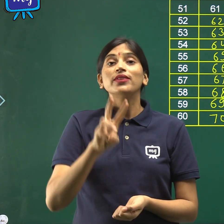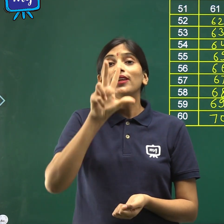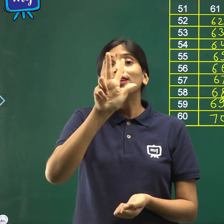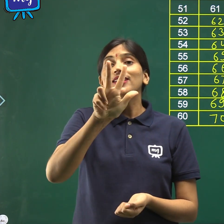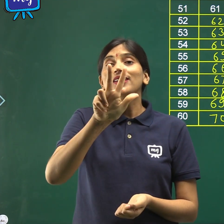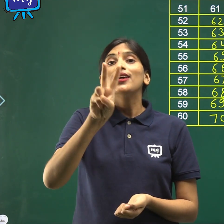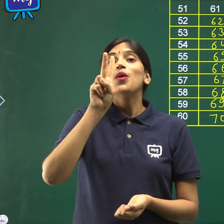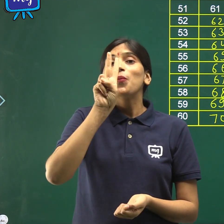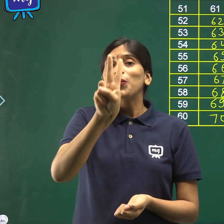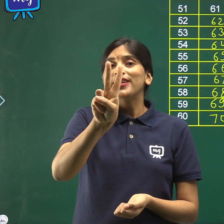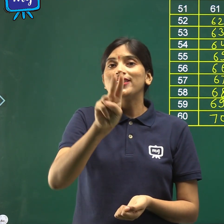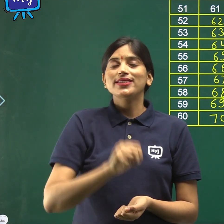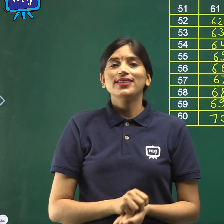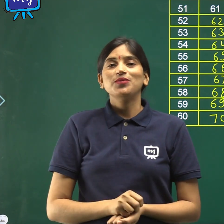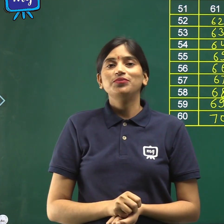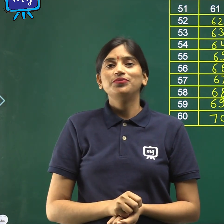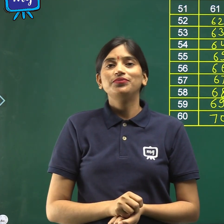बाद 82,